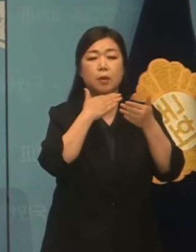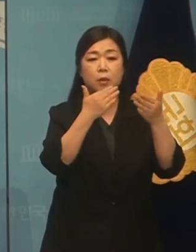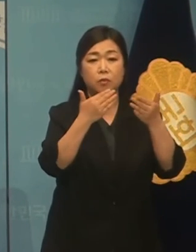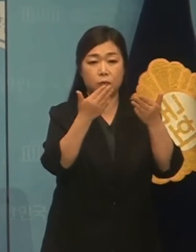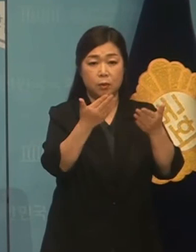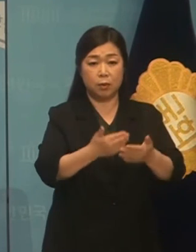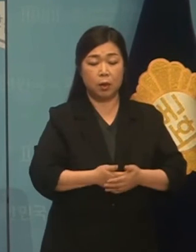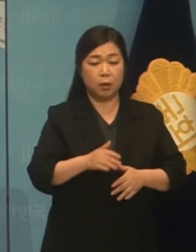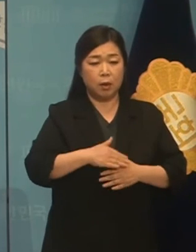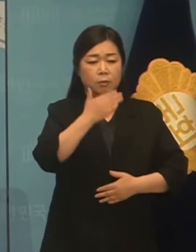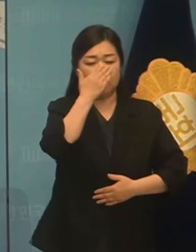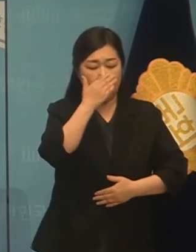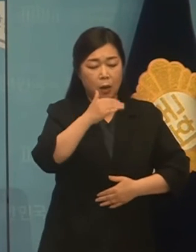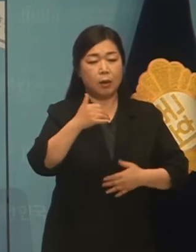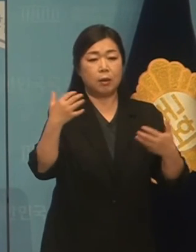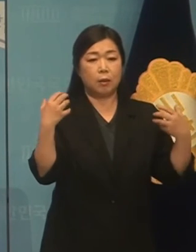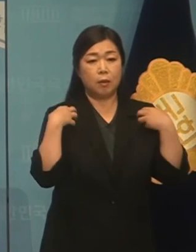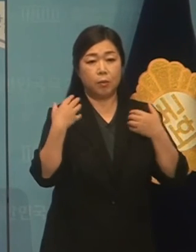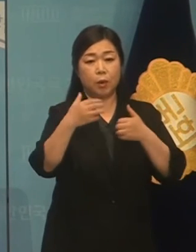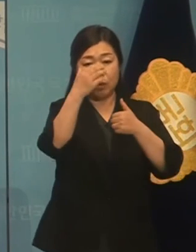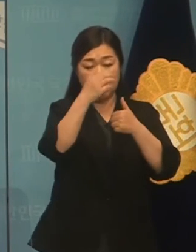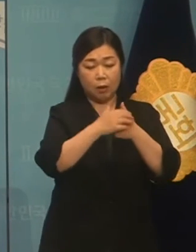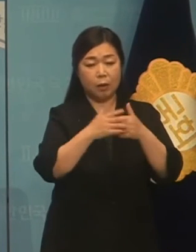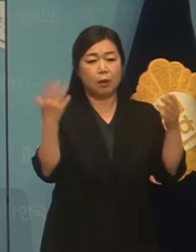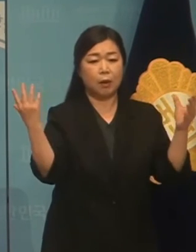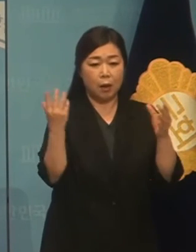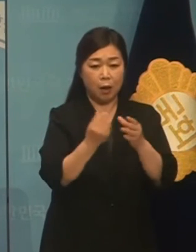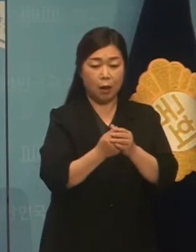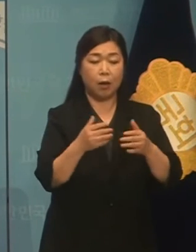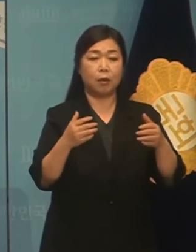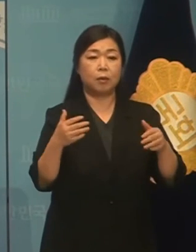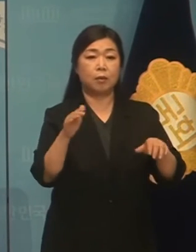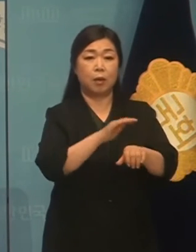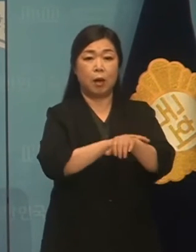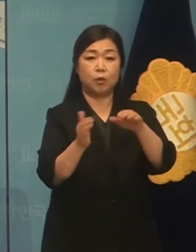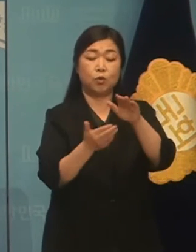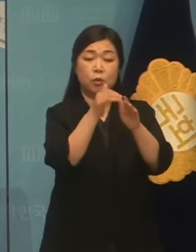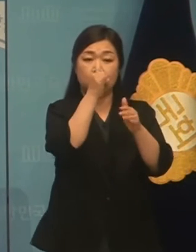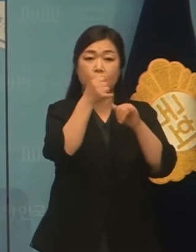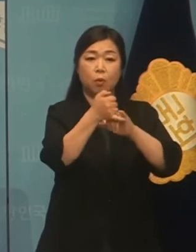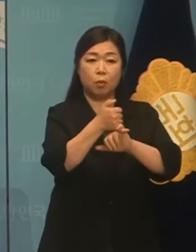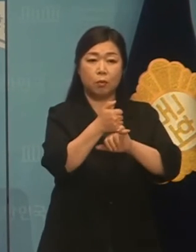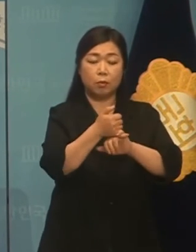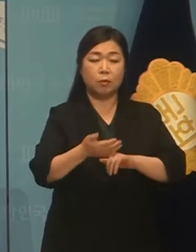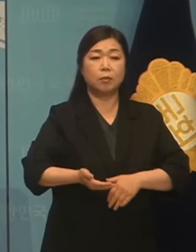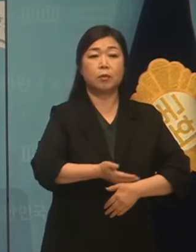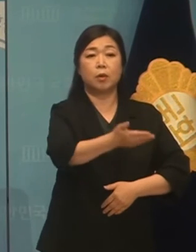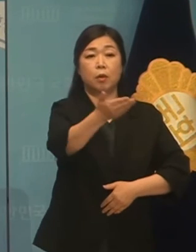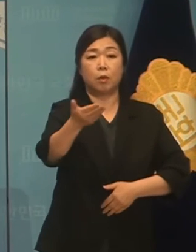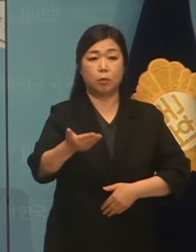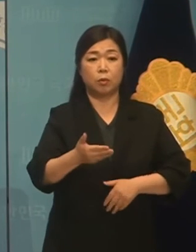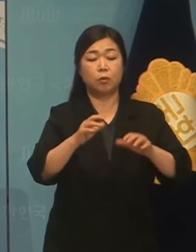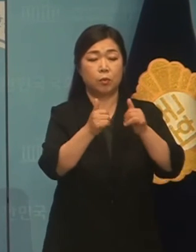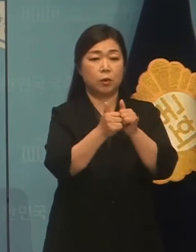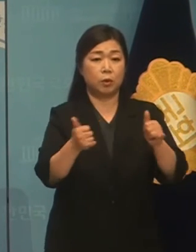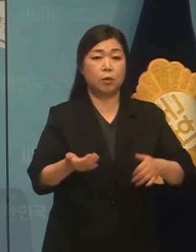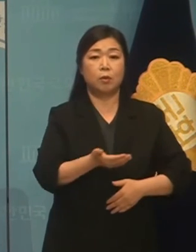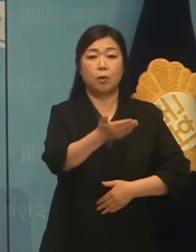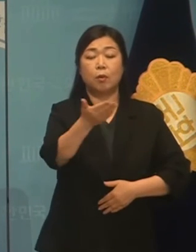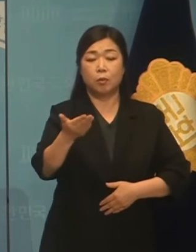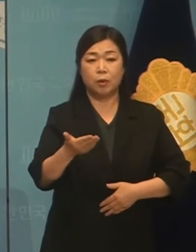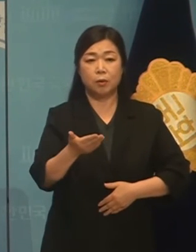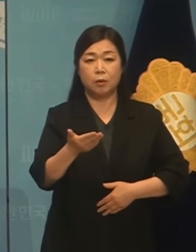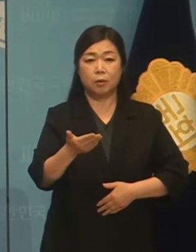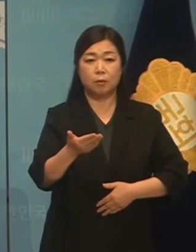제가 이 숭고한 사명을 빛나게 완수할 수 있도록 당원 동지 여러분과 국민 여러분께서